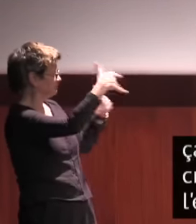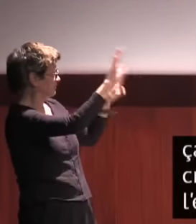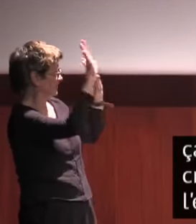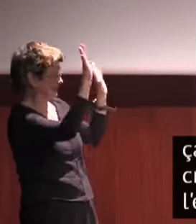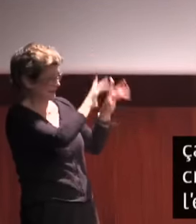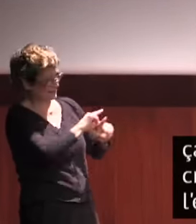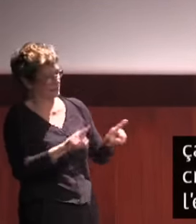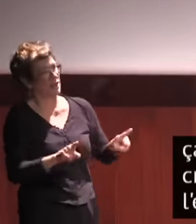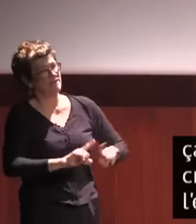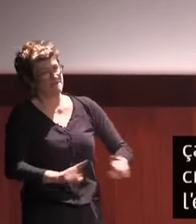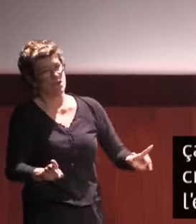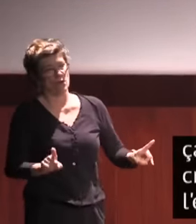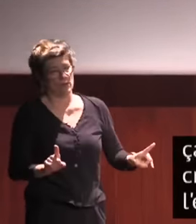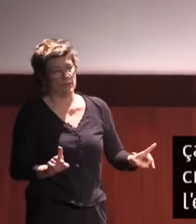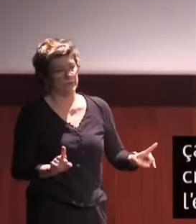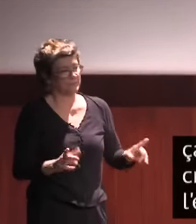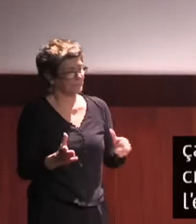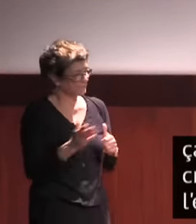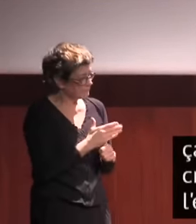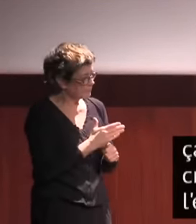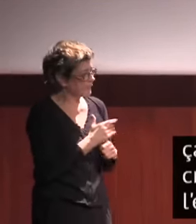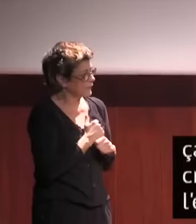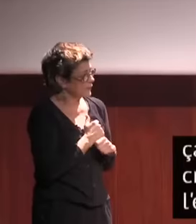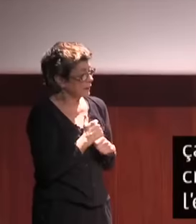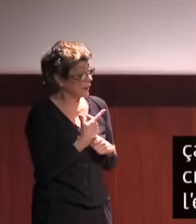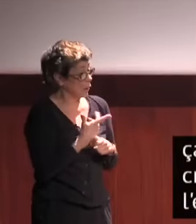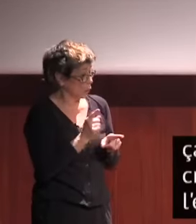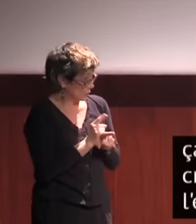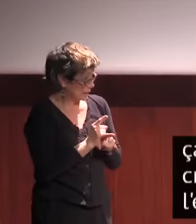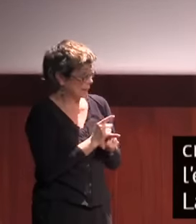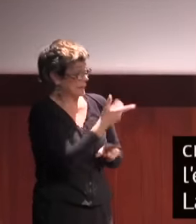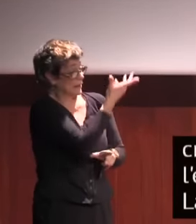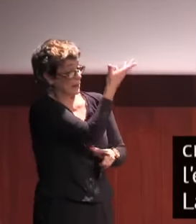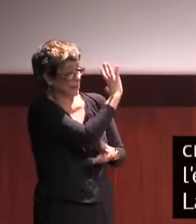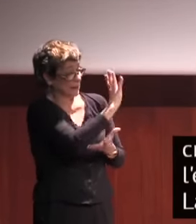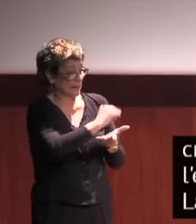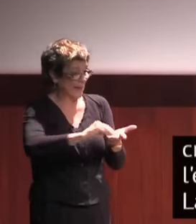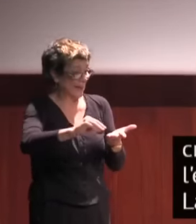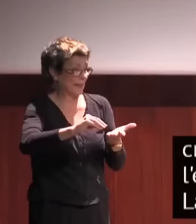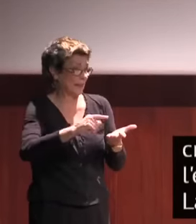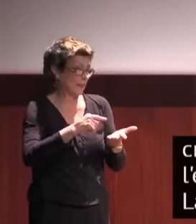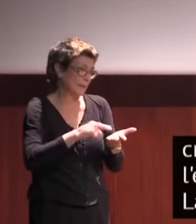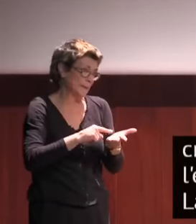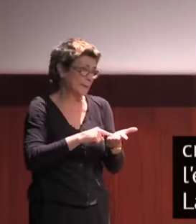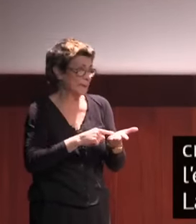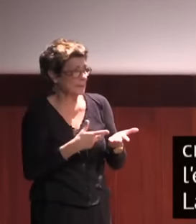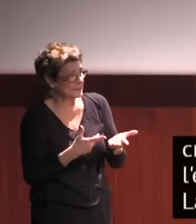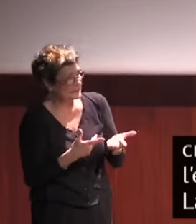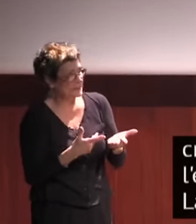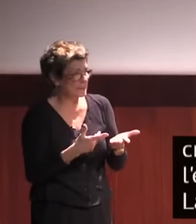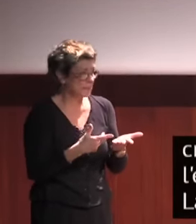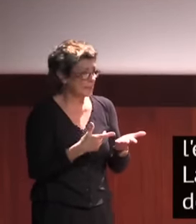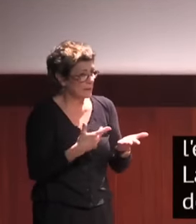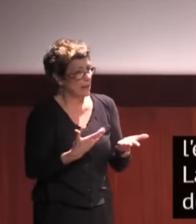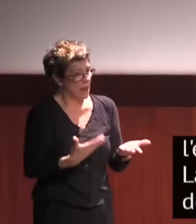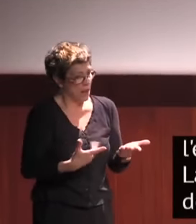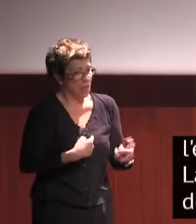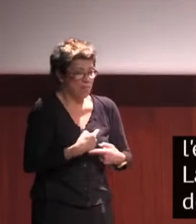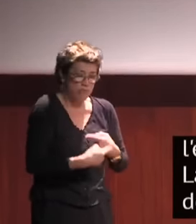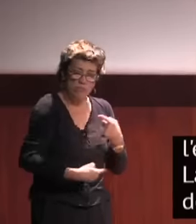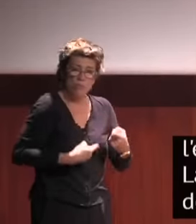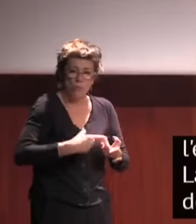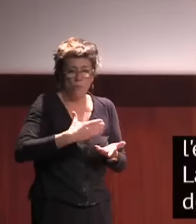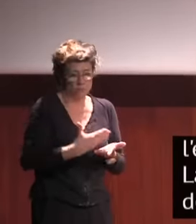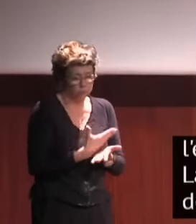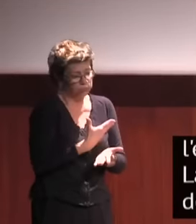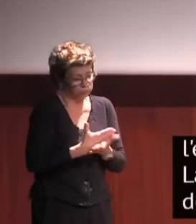Voilà. Et alors... la question de l'écriture de la langue des signes, nous, on est en train de travailler, alors c'est un projet qui